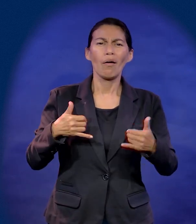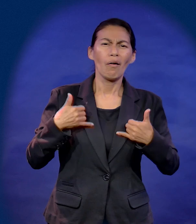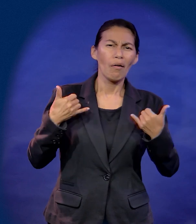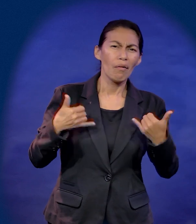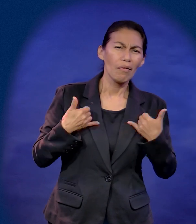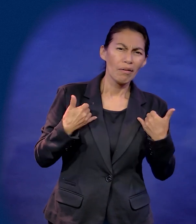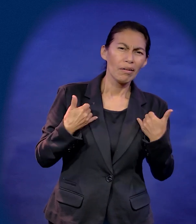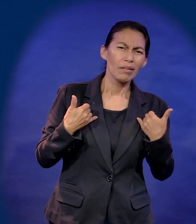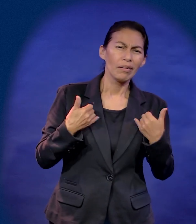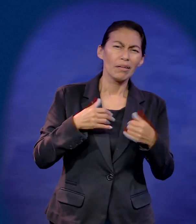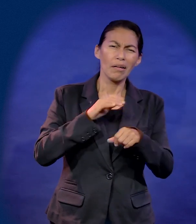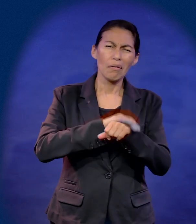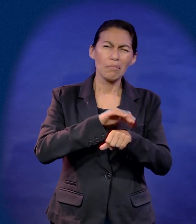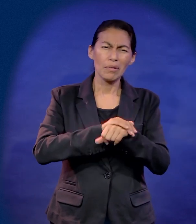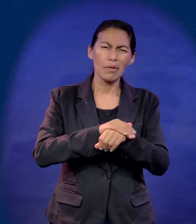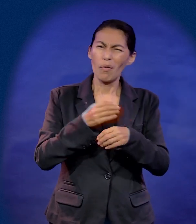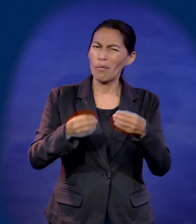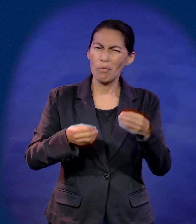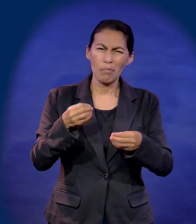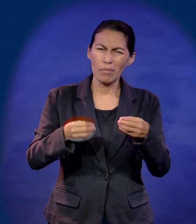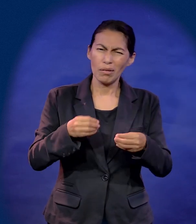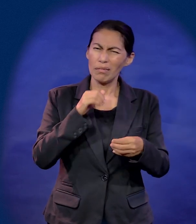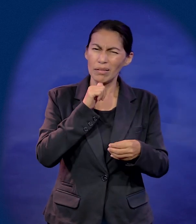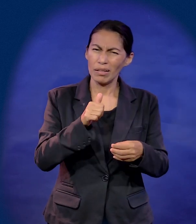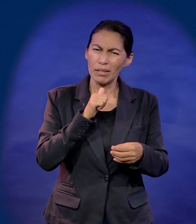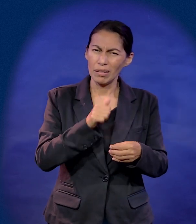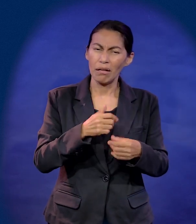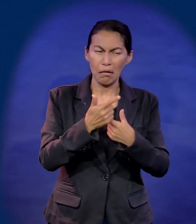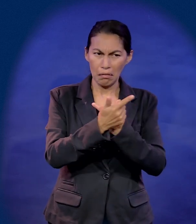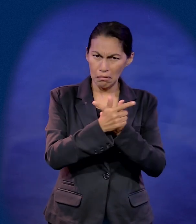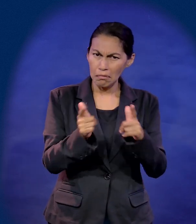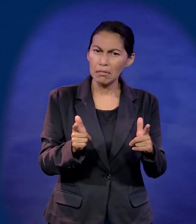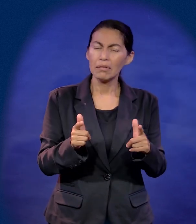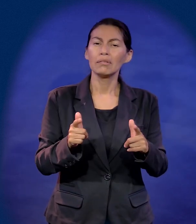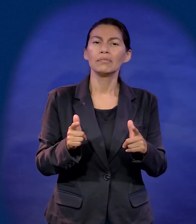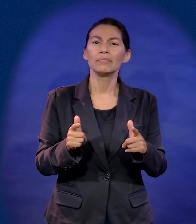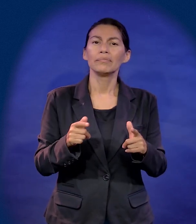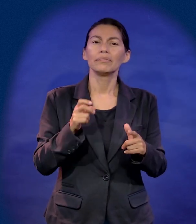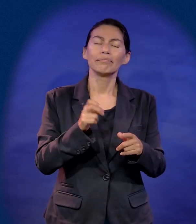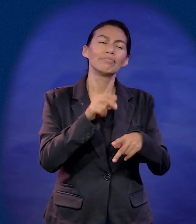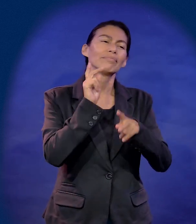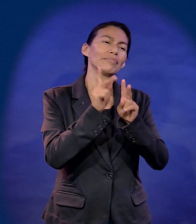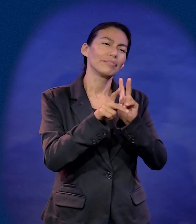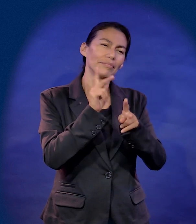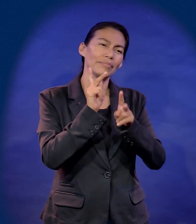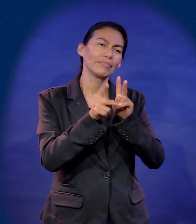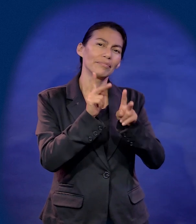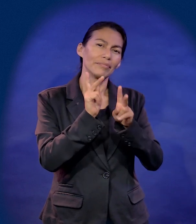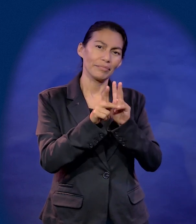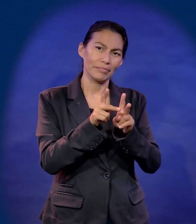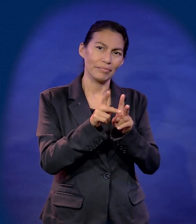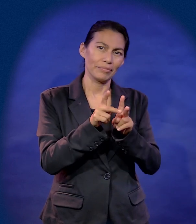Y después, entonces busca a un muchacho, un amigo que no esté ocupado para que no le